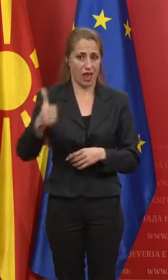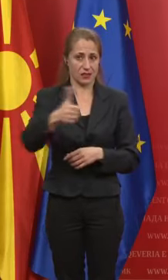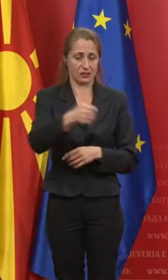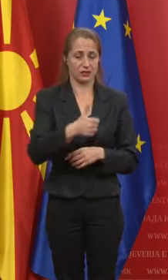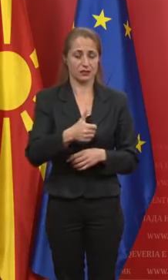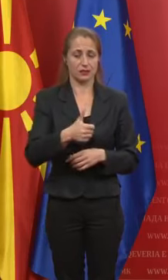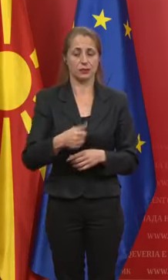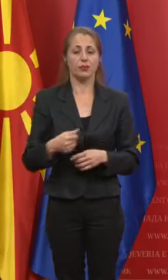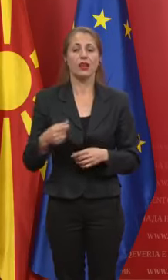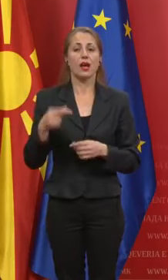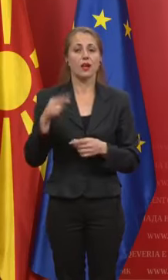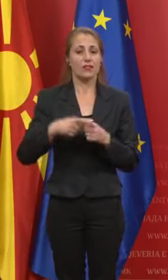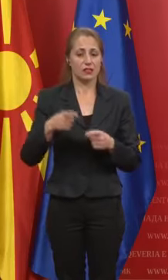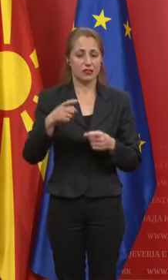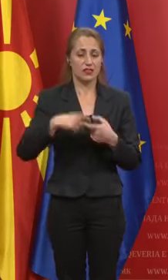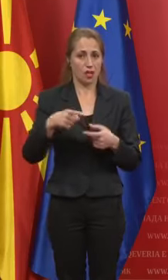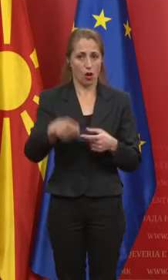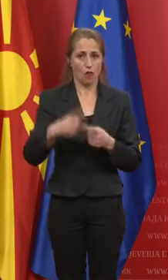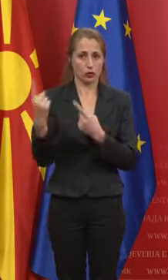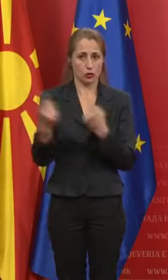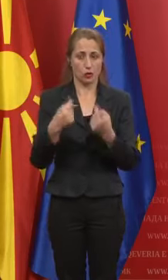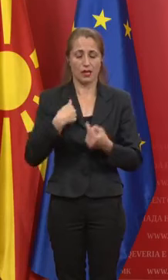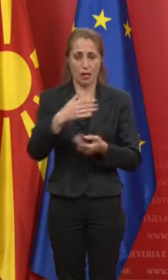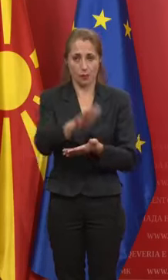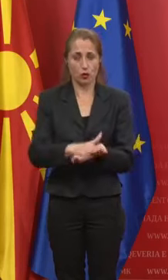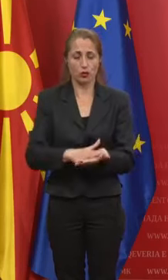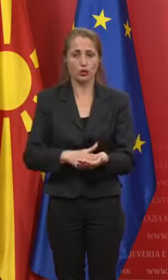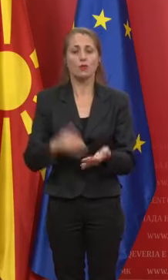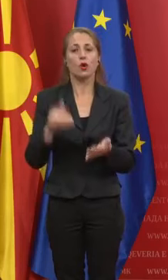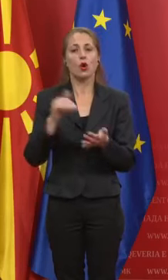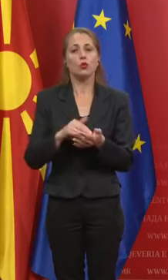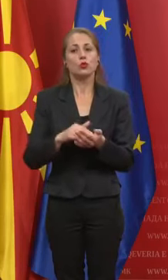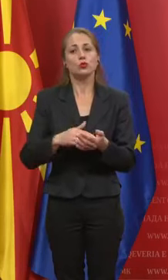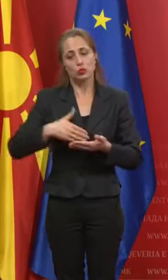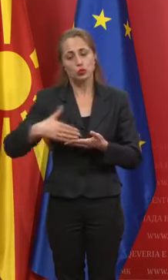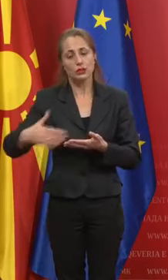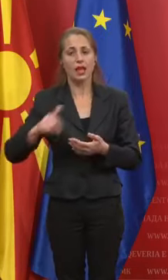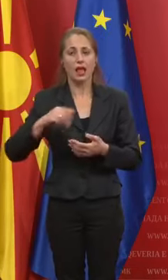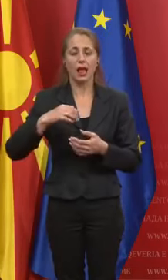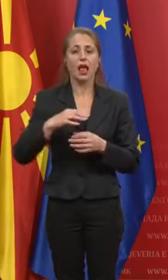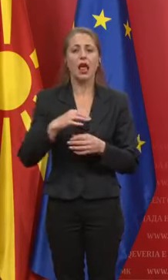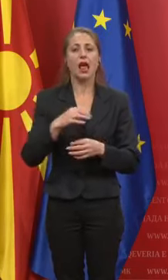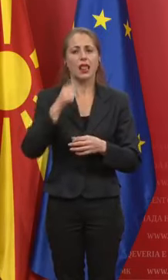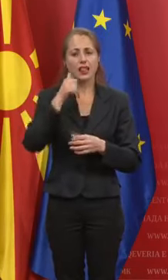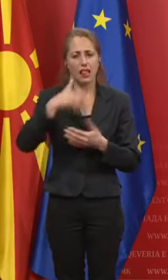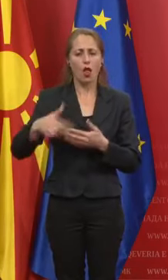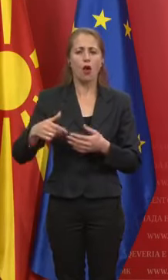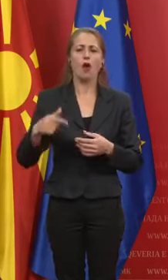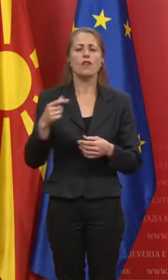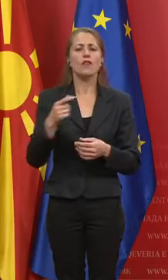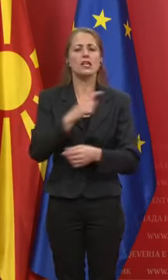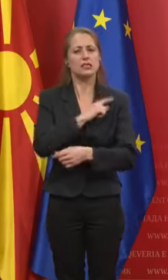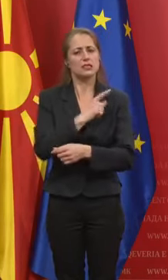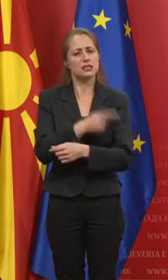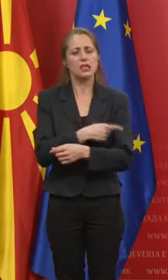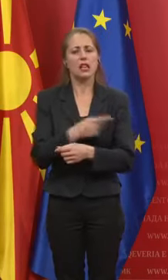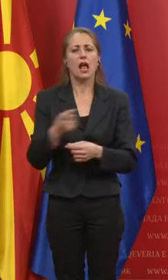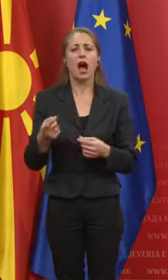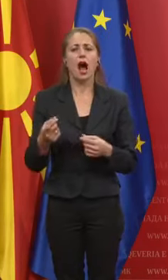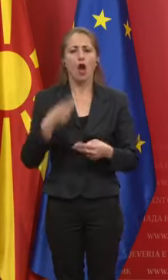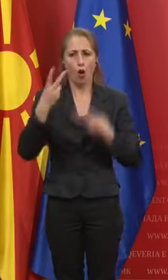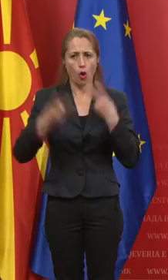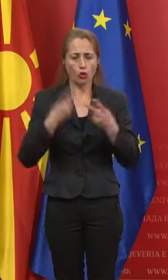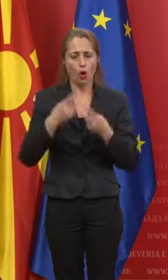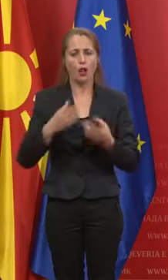Заради оваа состојба веќе започнавме, а уште повеќе оствените денови ќе ги засилиме и контролите за спроведување на мерките